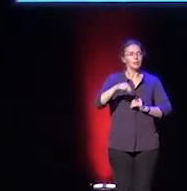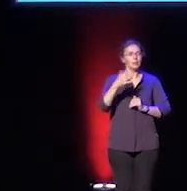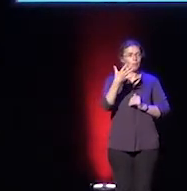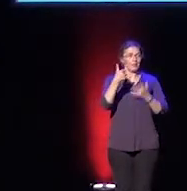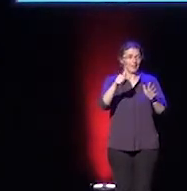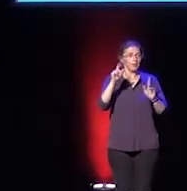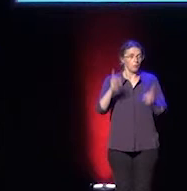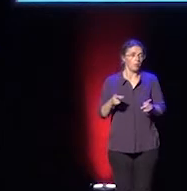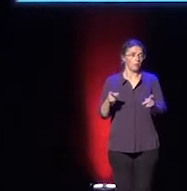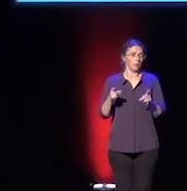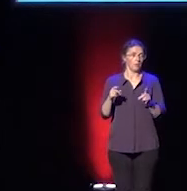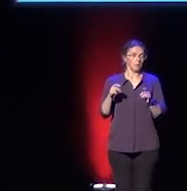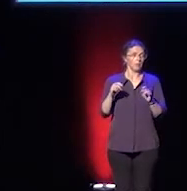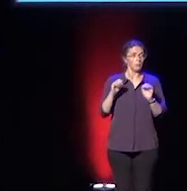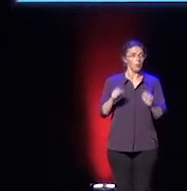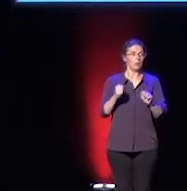tätig sein zu können.